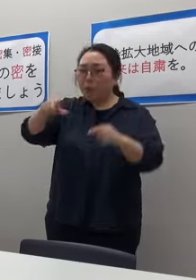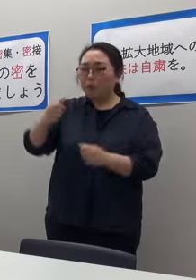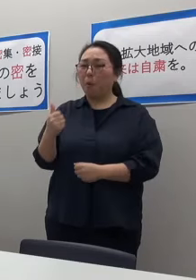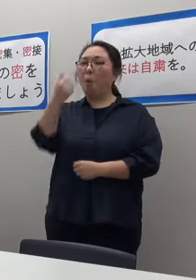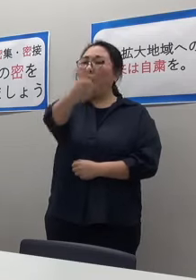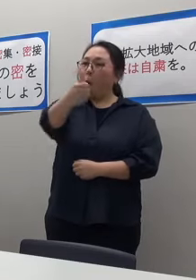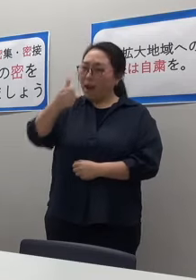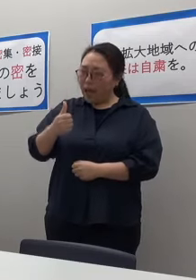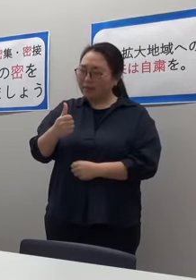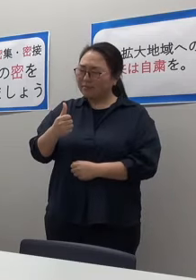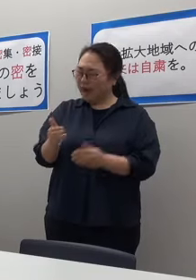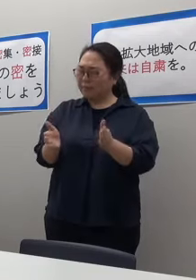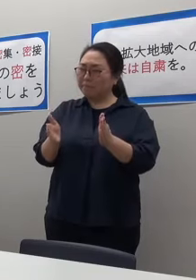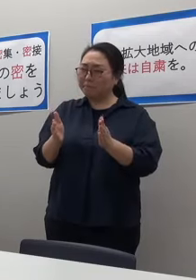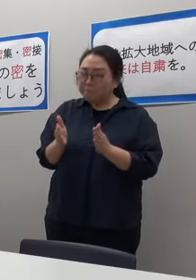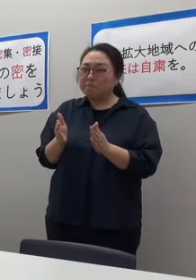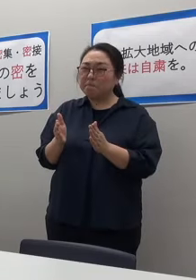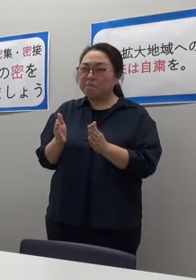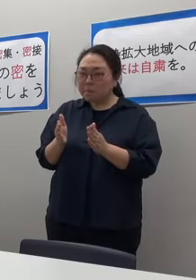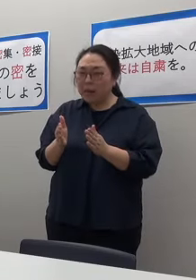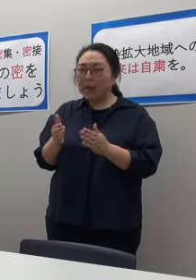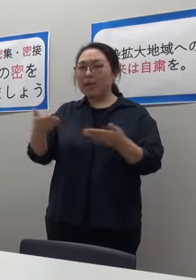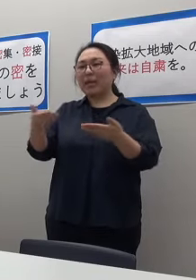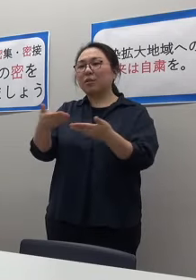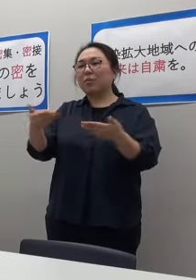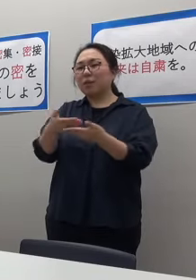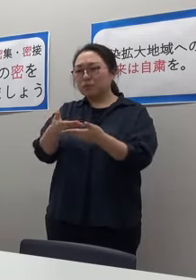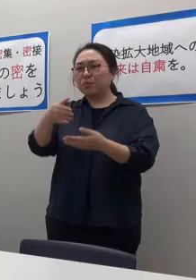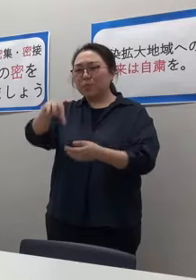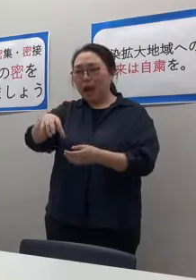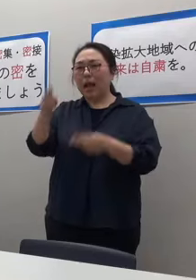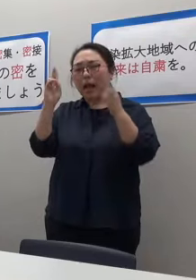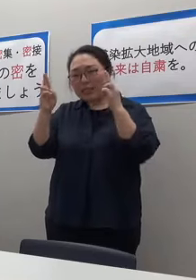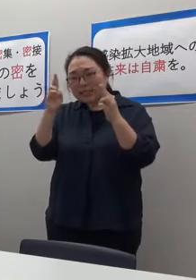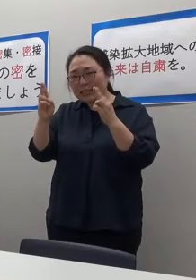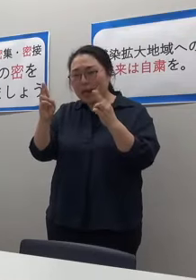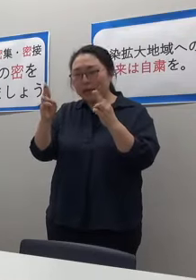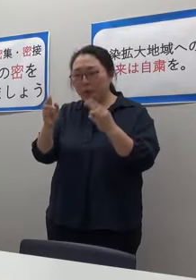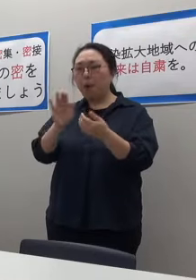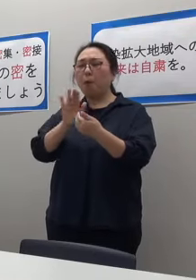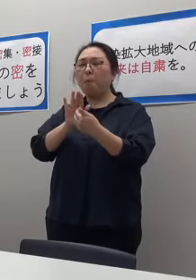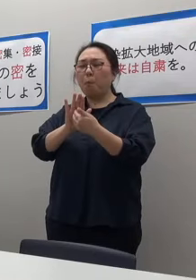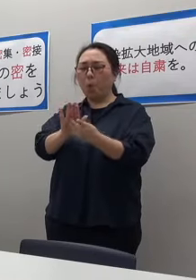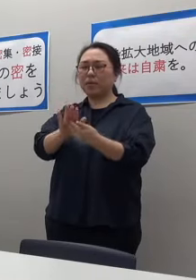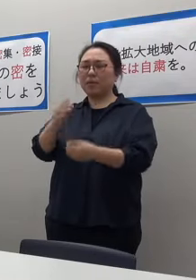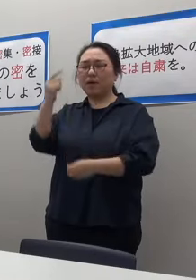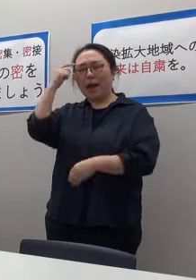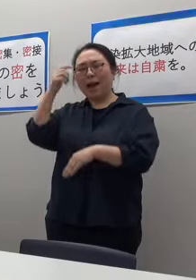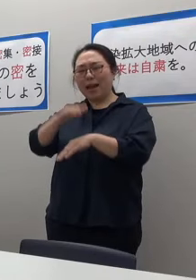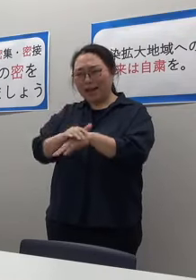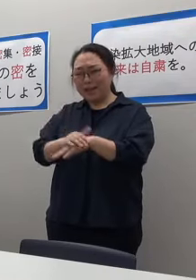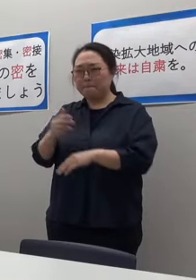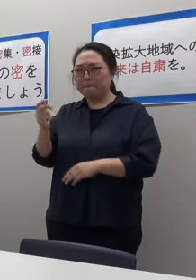など事業所の感染防止対策に万全を期していただきたいと考えております。